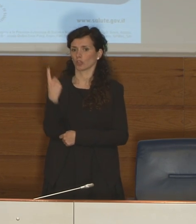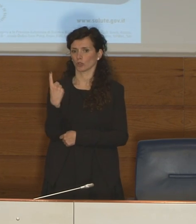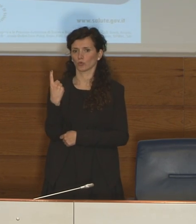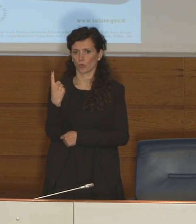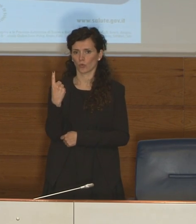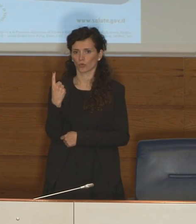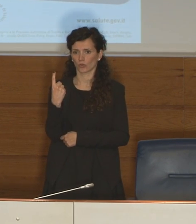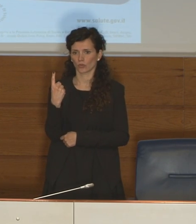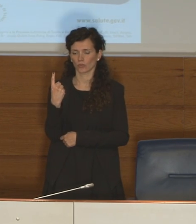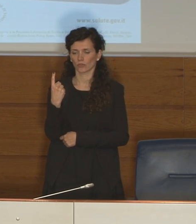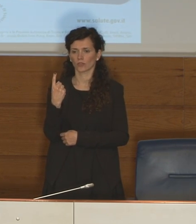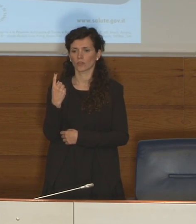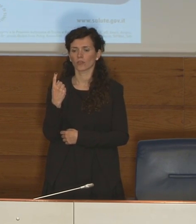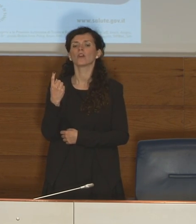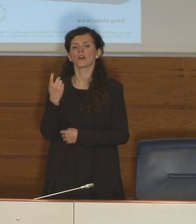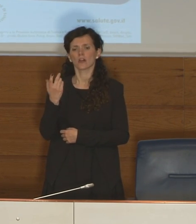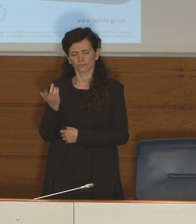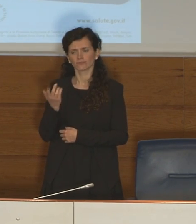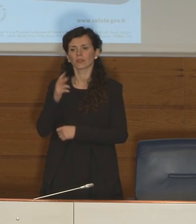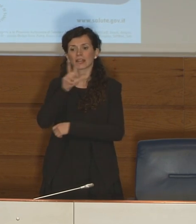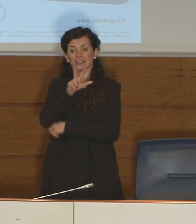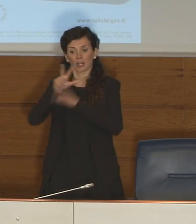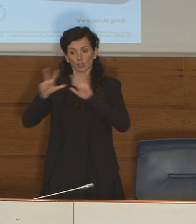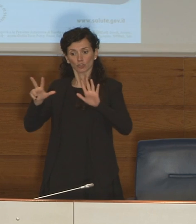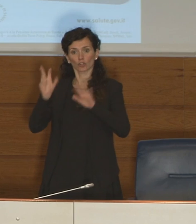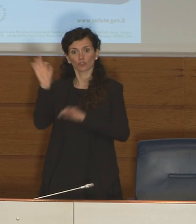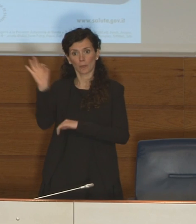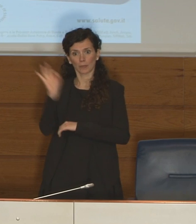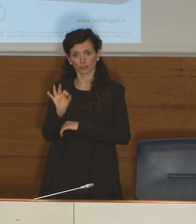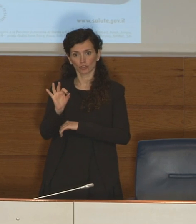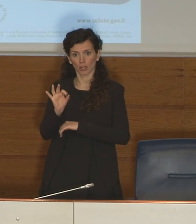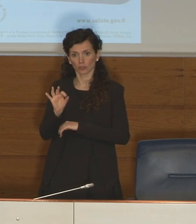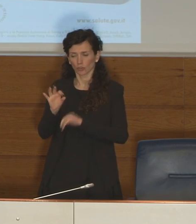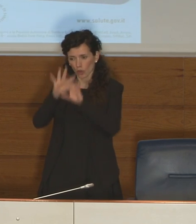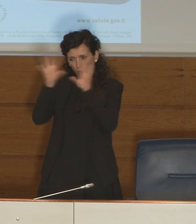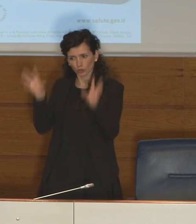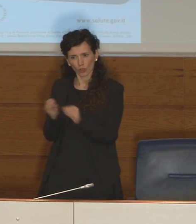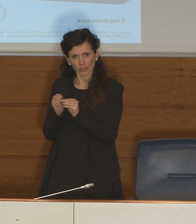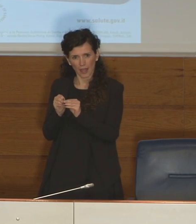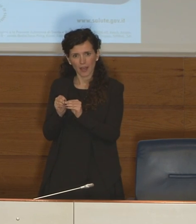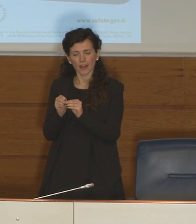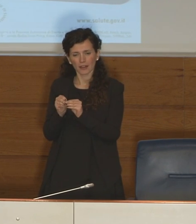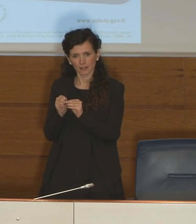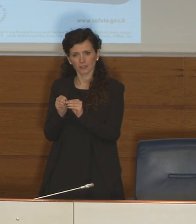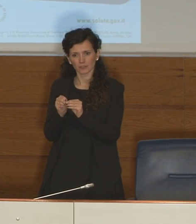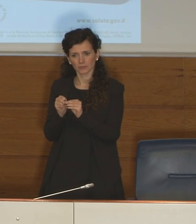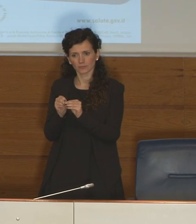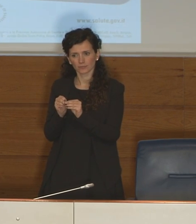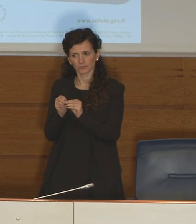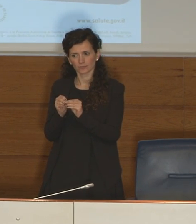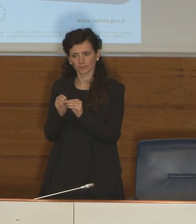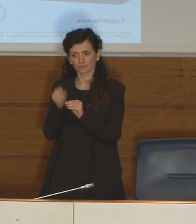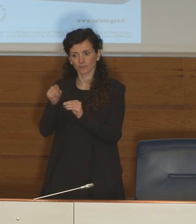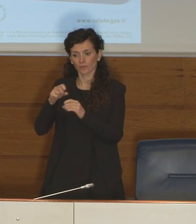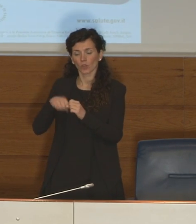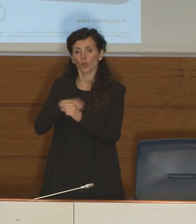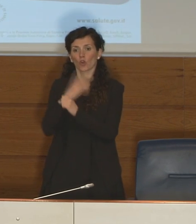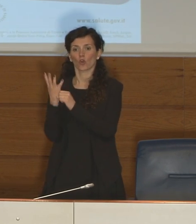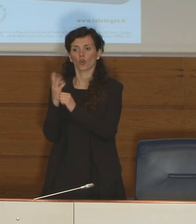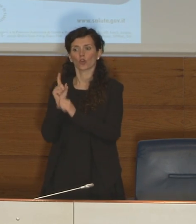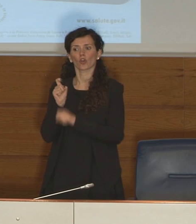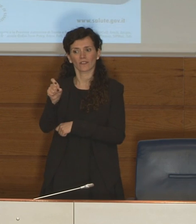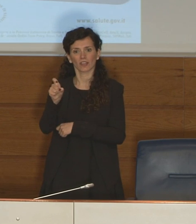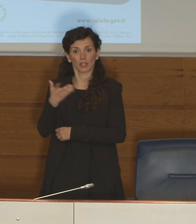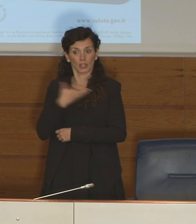quindi il 38 per cento totale delle persone che sono colpite dal coronavirus e